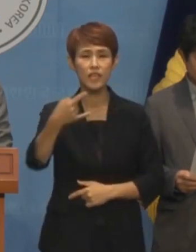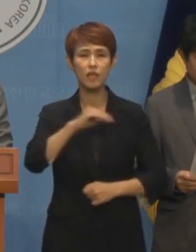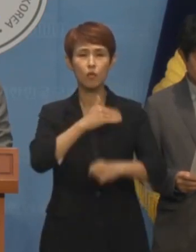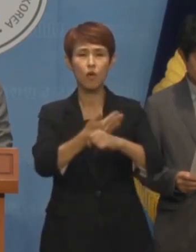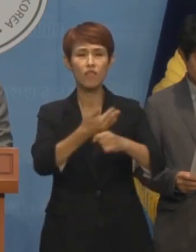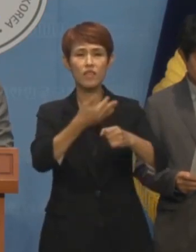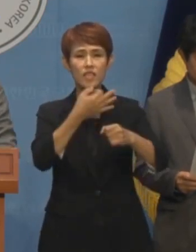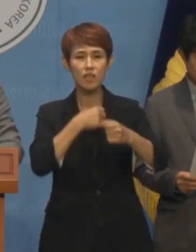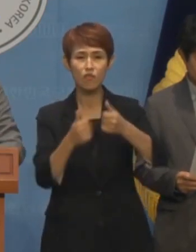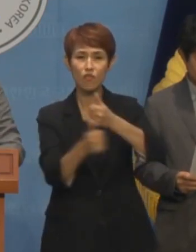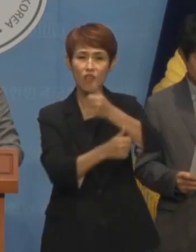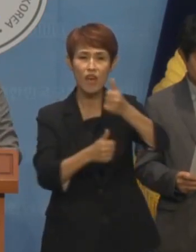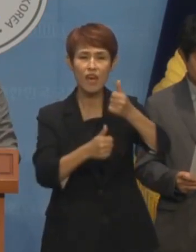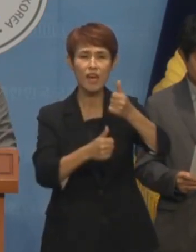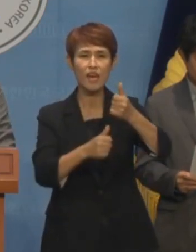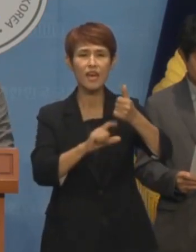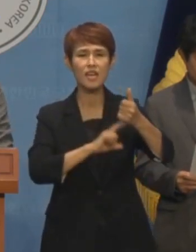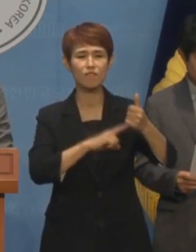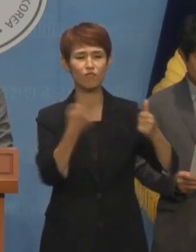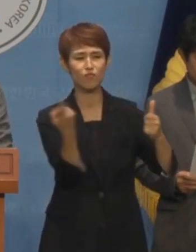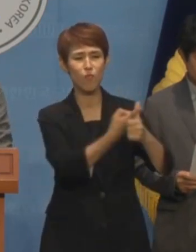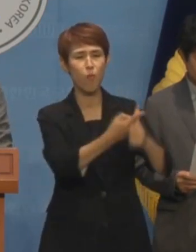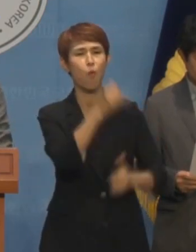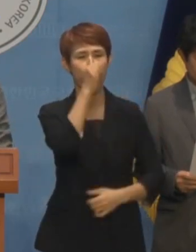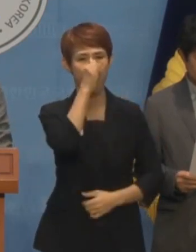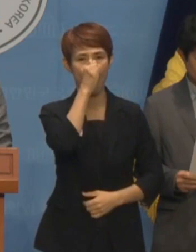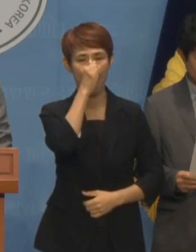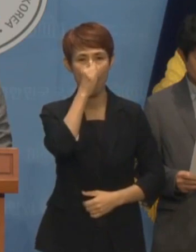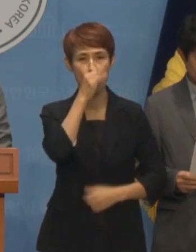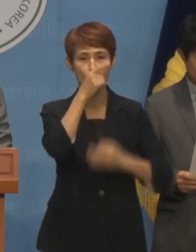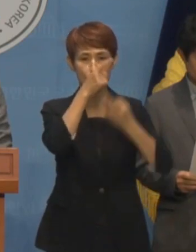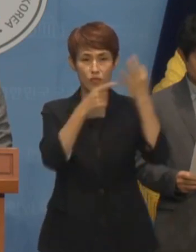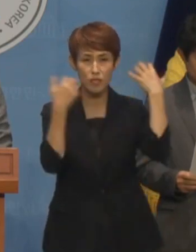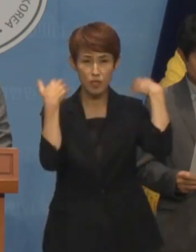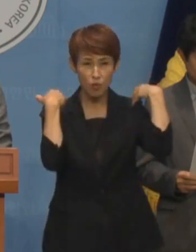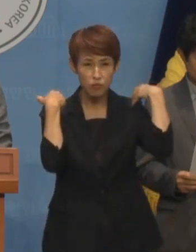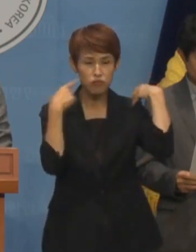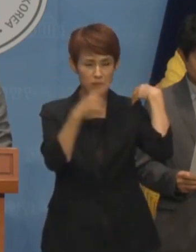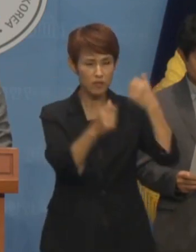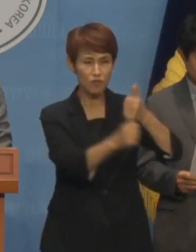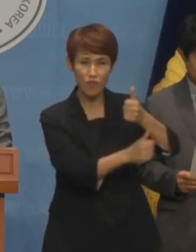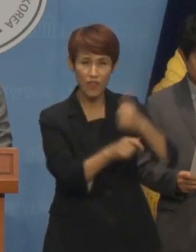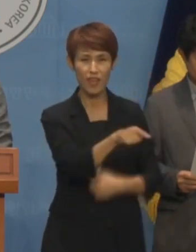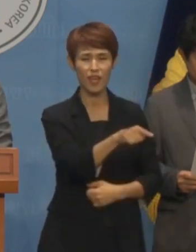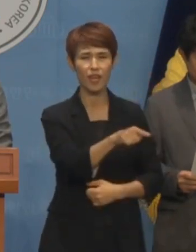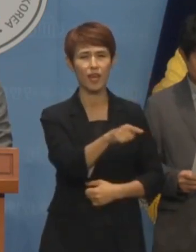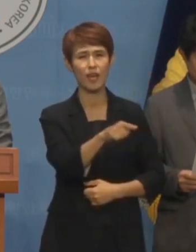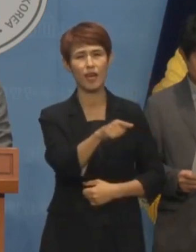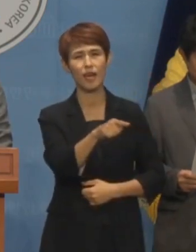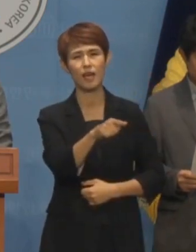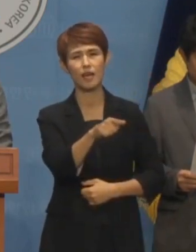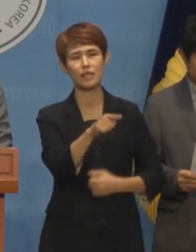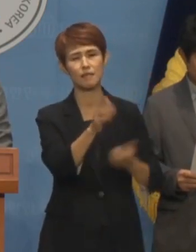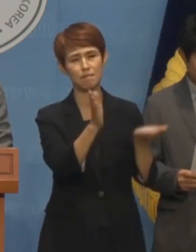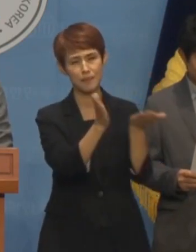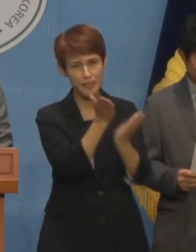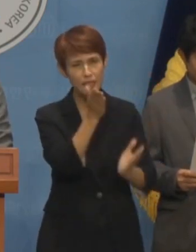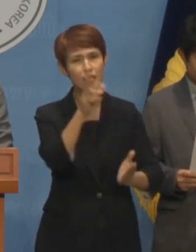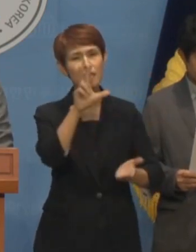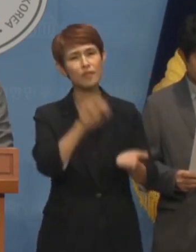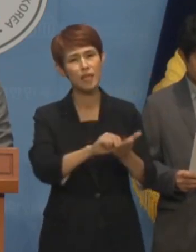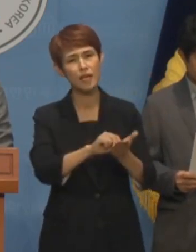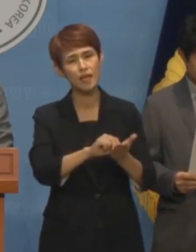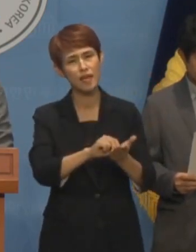건희권익위원회라는 오명이 붙은 현실은 윤석열 정부 권익위가 얼마나 부패하고 불공정한 기관으로 변질됐는지를